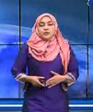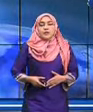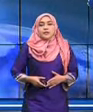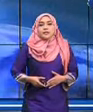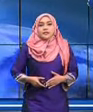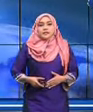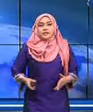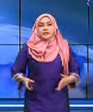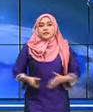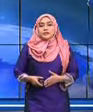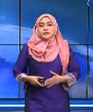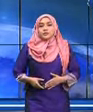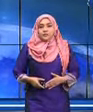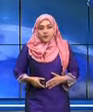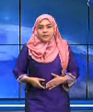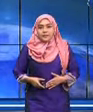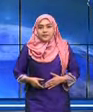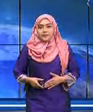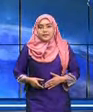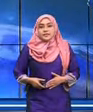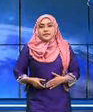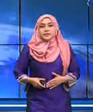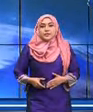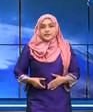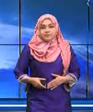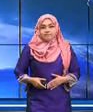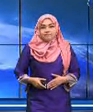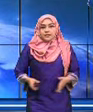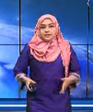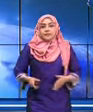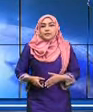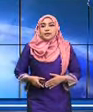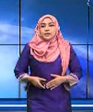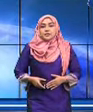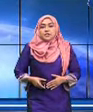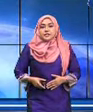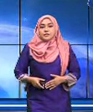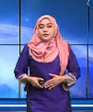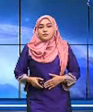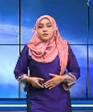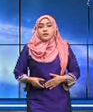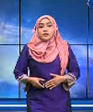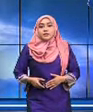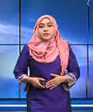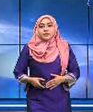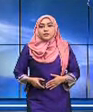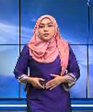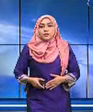Assalamualaikum dan salam sejahtera semasa tujuh malam antara pengisian jam ini. Pengambilan pekerja asing dari semua negara sumber ditangguhkan